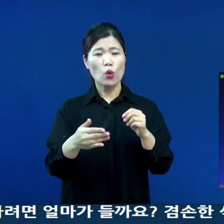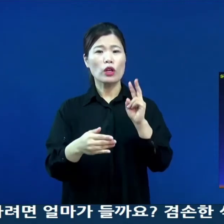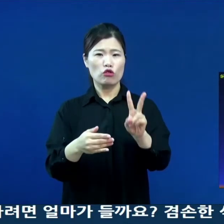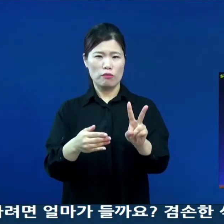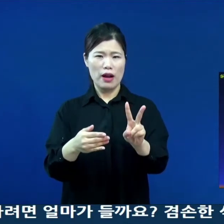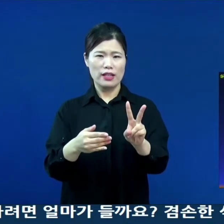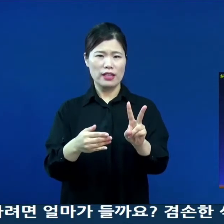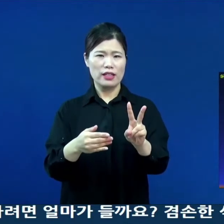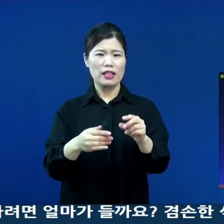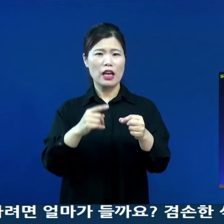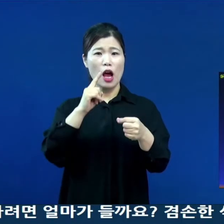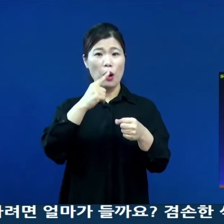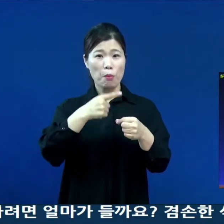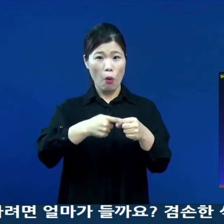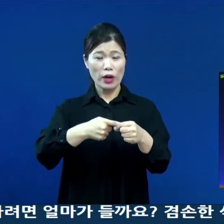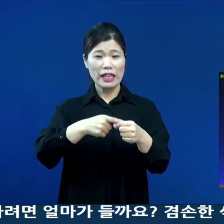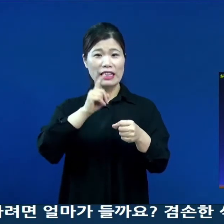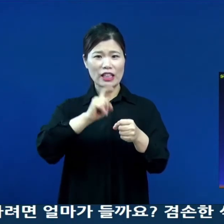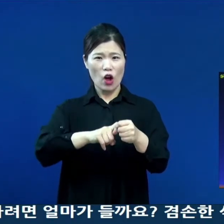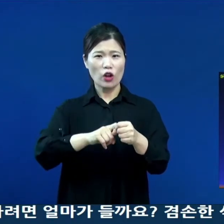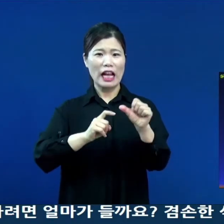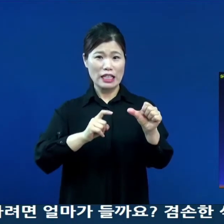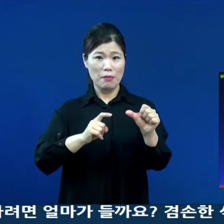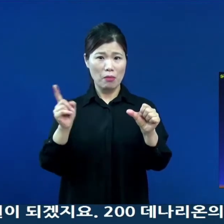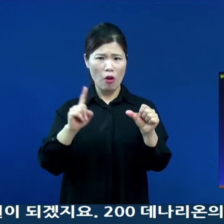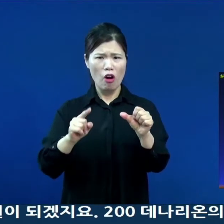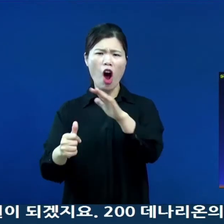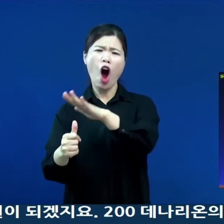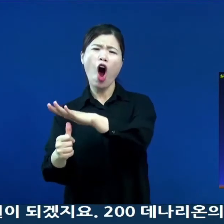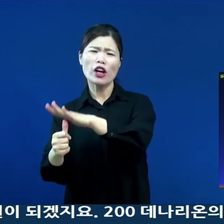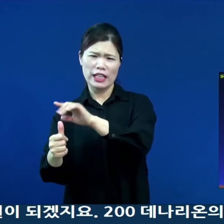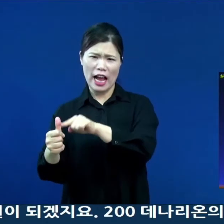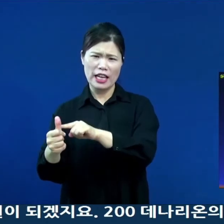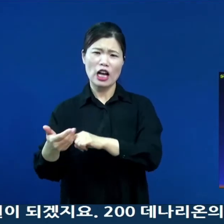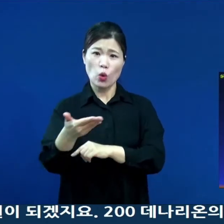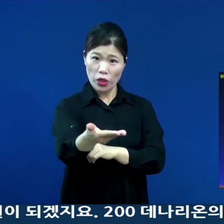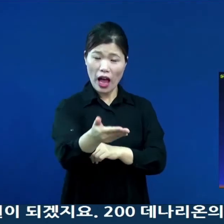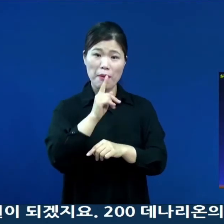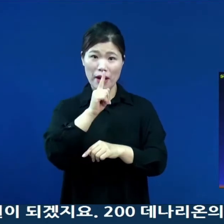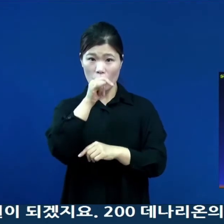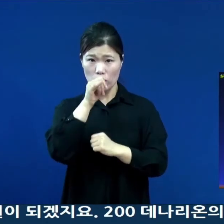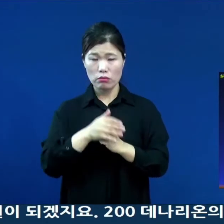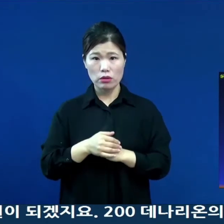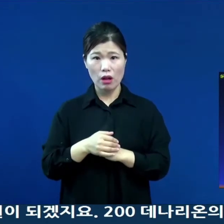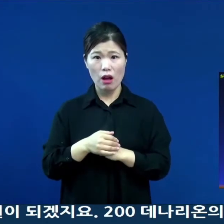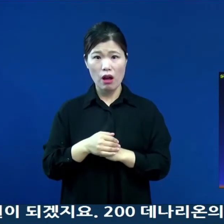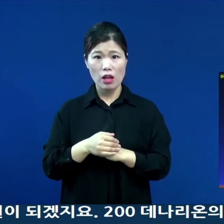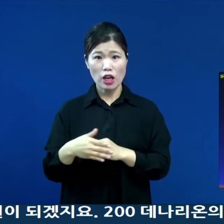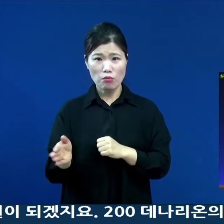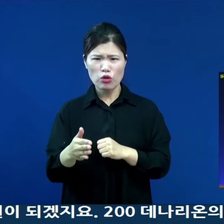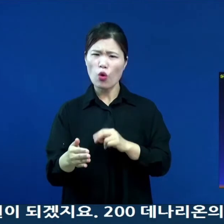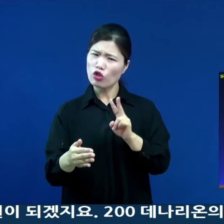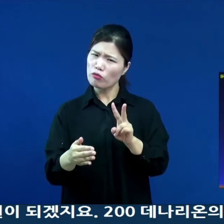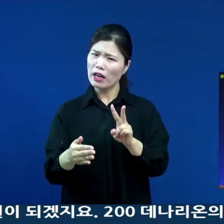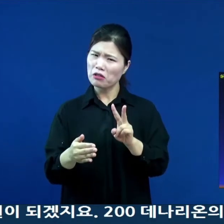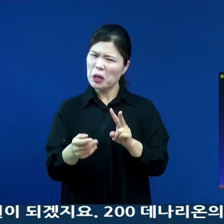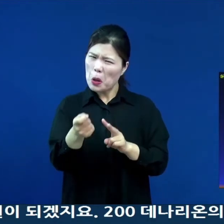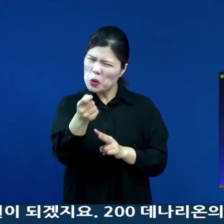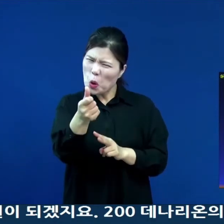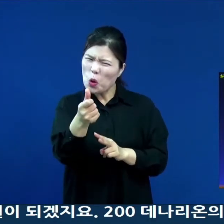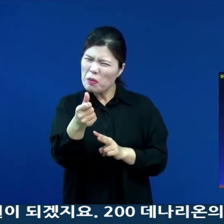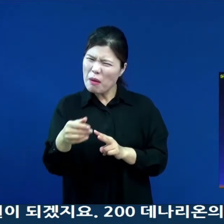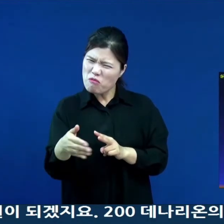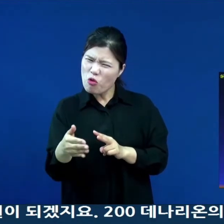제공한 사람이 누구인지, 어린아이였다, 이 정보가 제공이 되고 있습니다. 물고기 2마리도 아마 작은 물고기였을